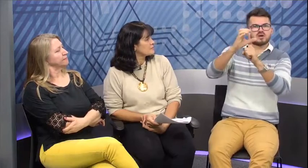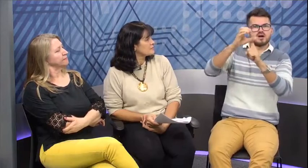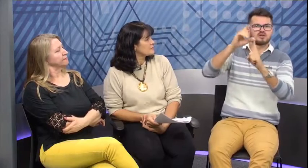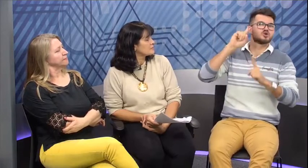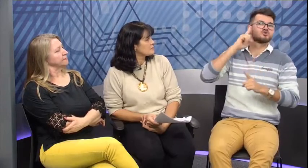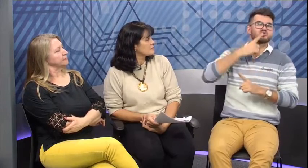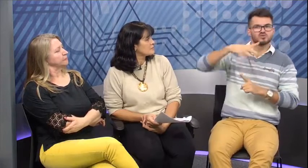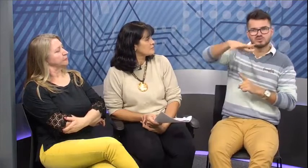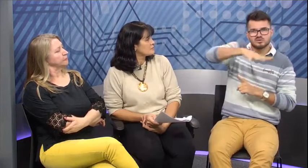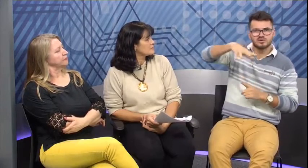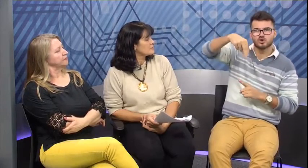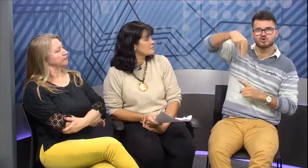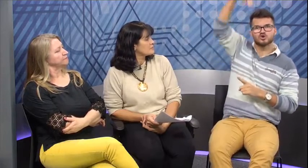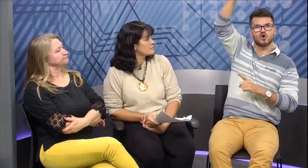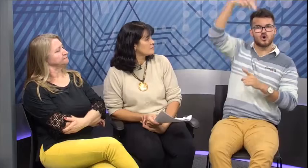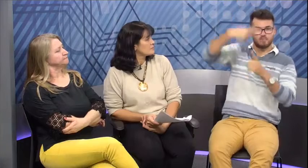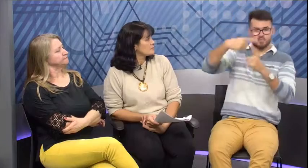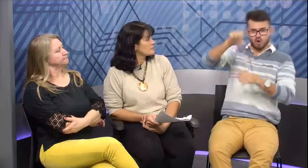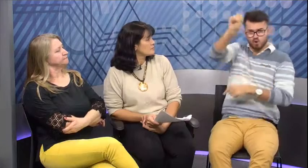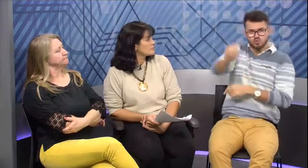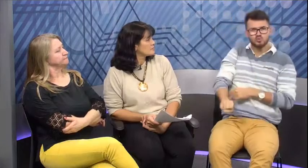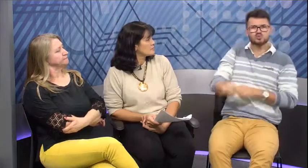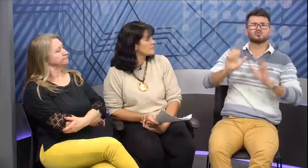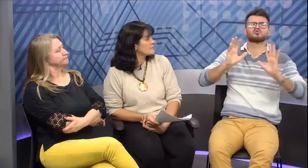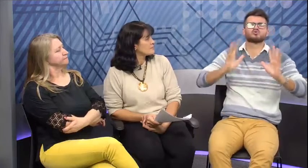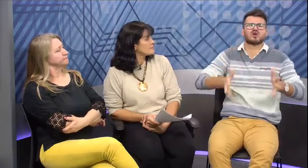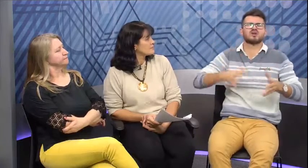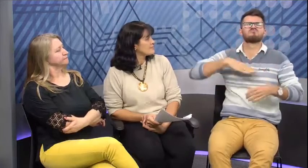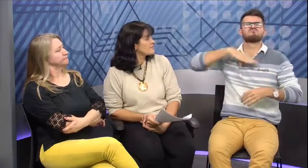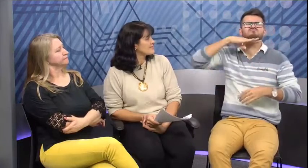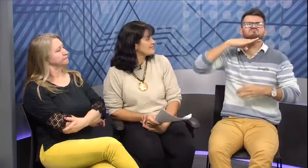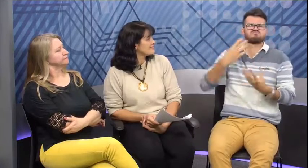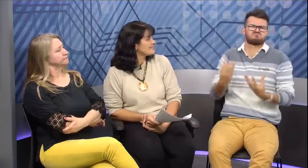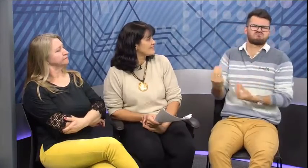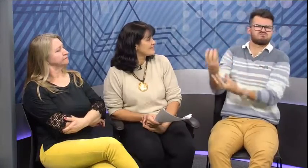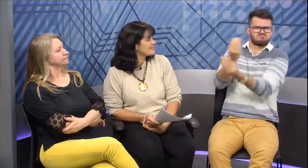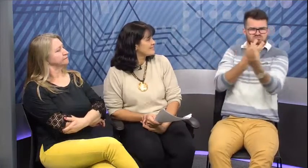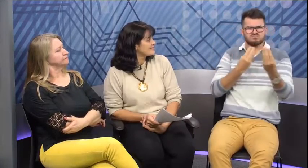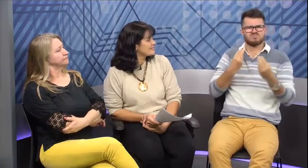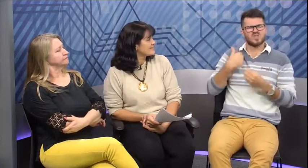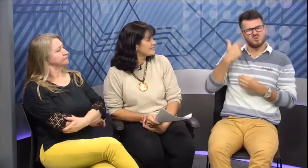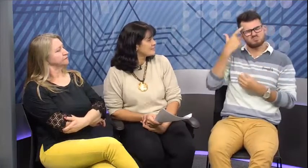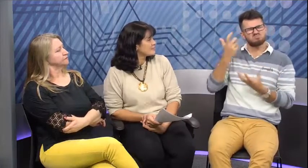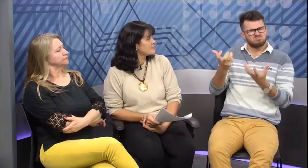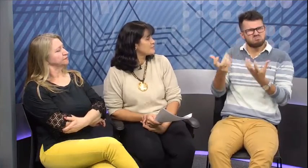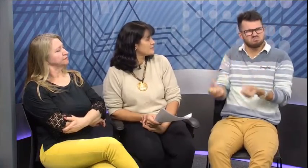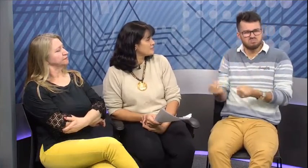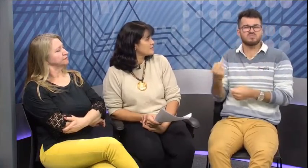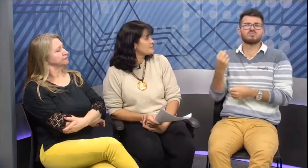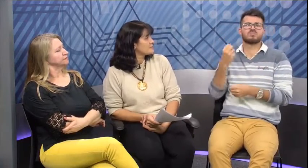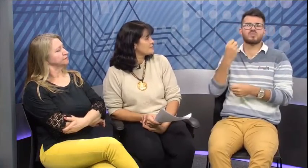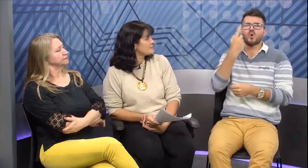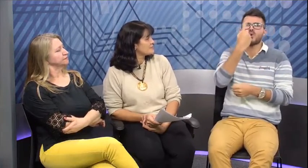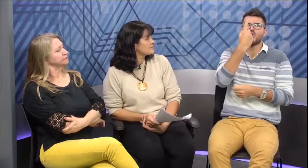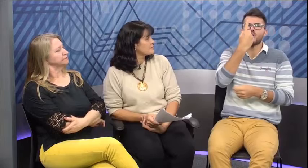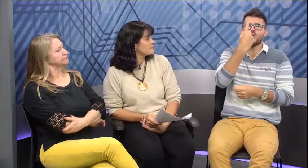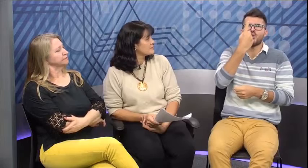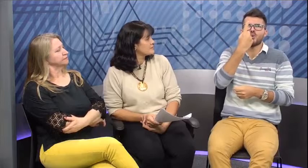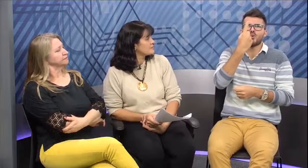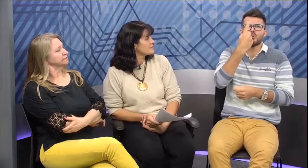vida, mas é como se fosse salvar a comunidade surda que mora no norte. Né? Aqui no Sul existe muita informação, recursos para os surdos,